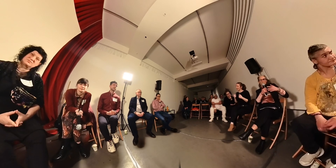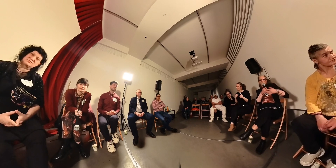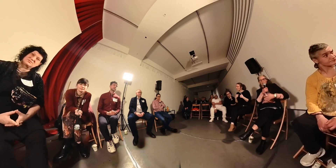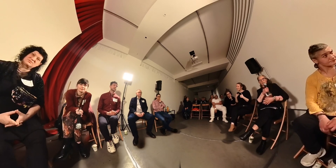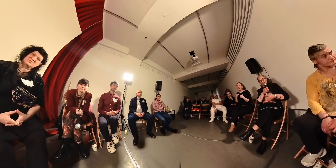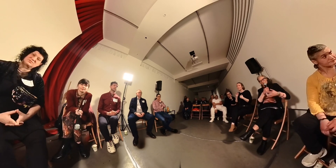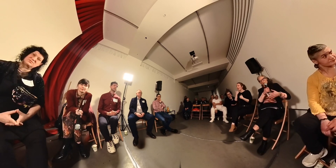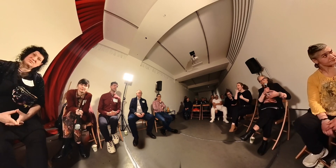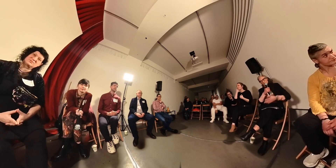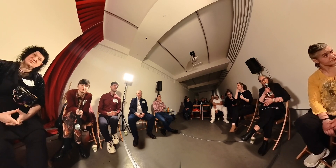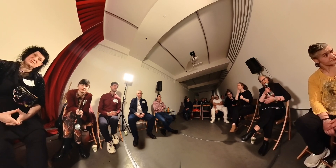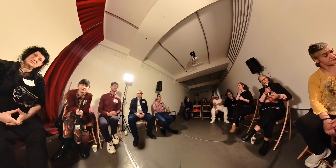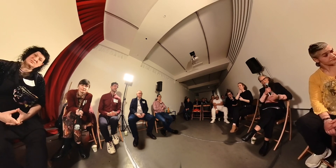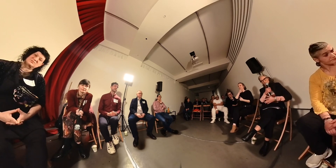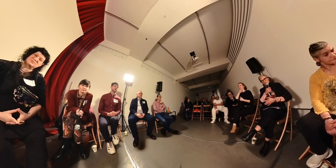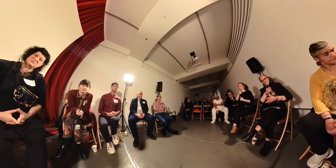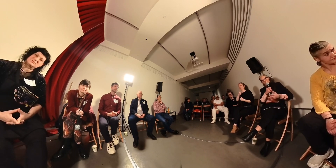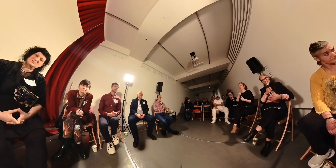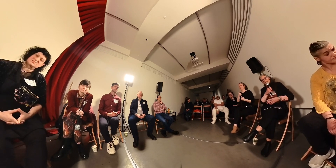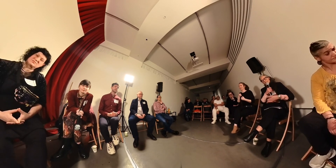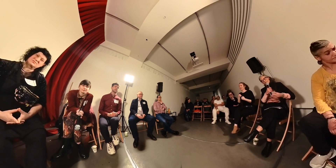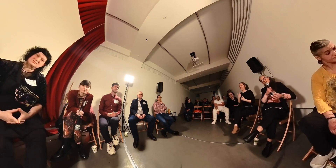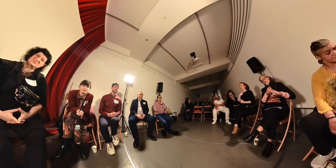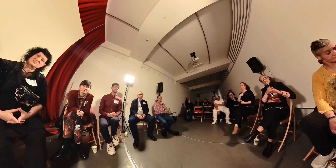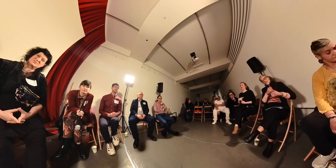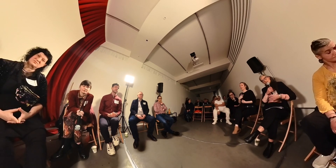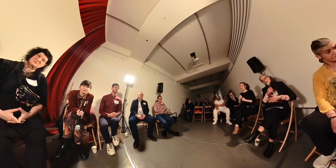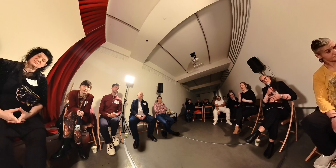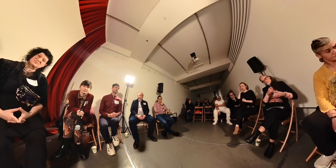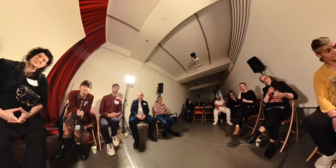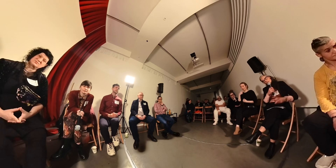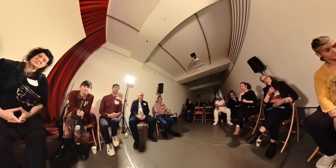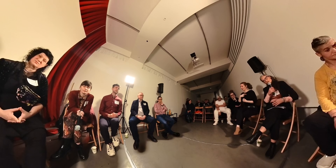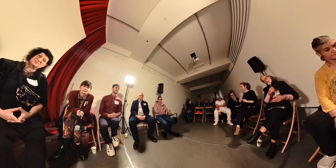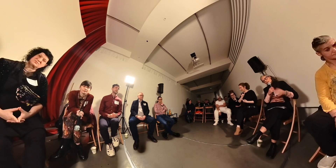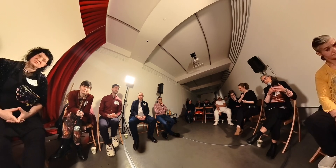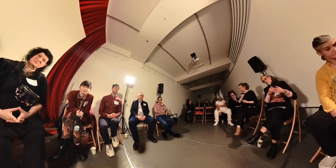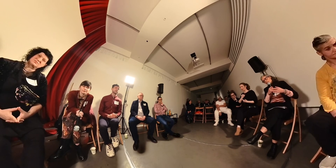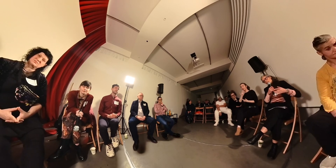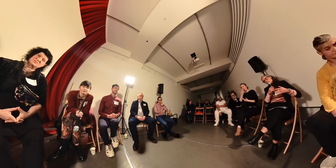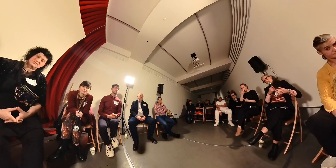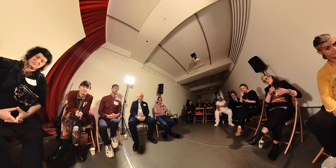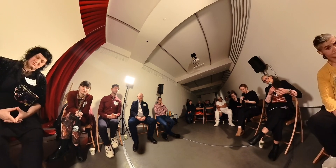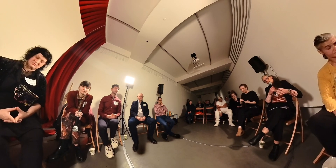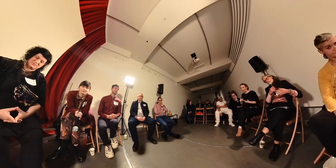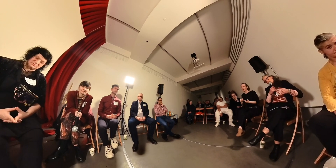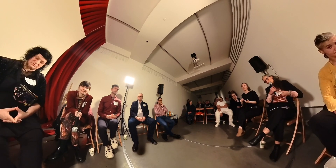vrstevnatě, jednak jako Edita, žena, individualita, ale zároveň i jako Romka, protože vlastně tam